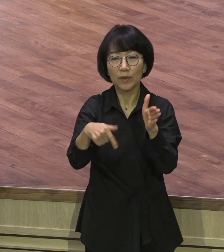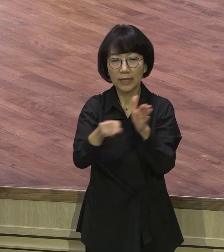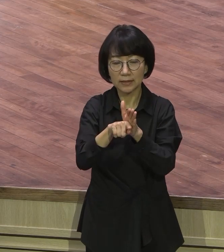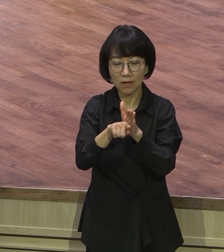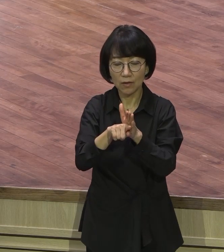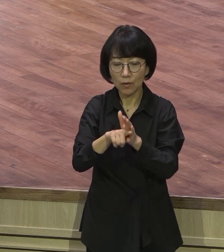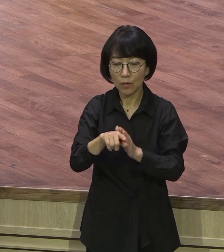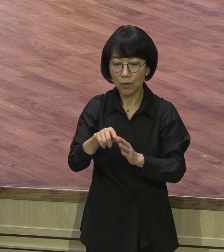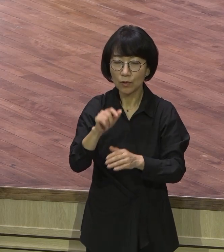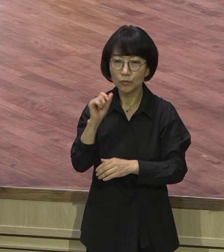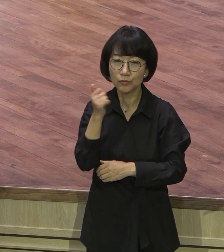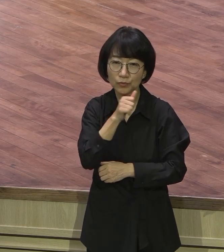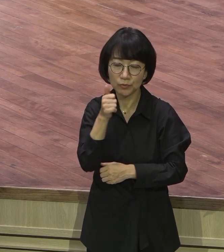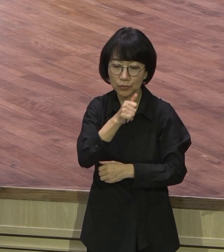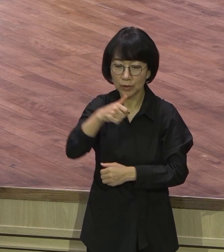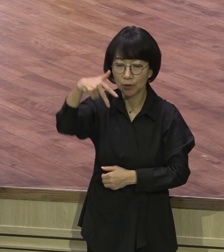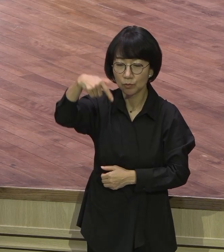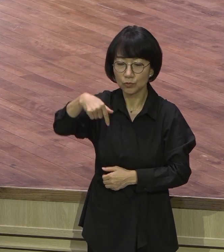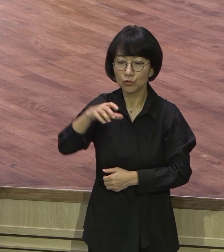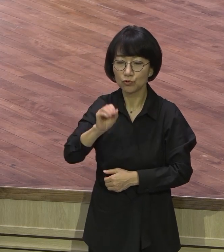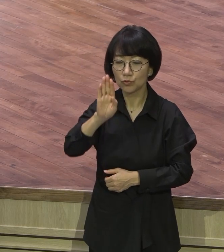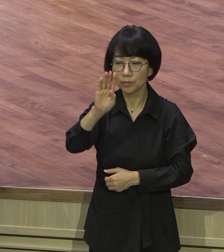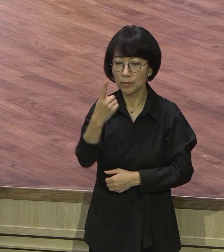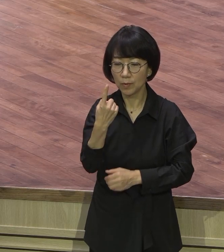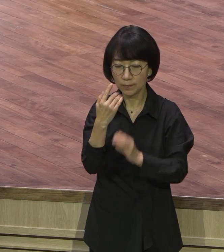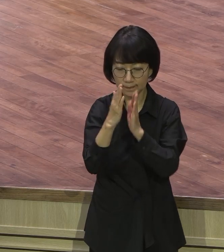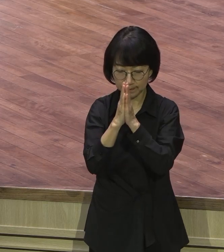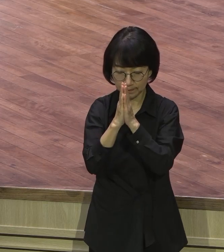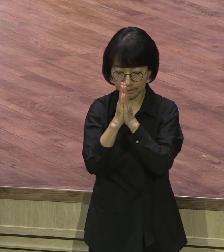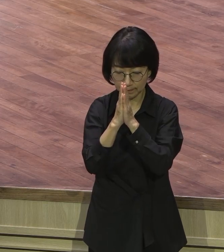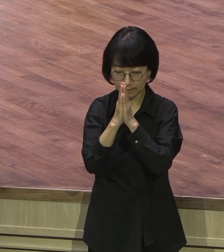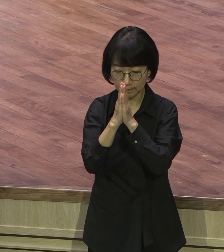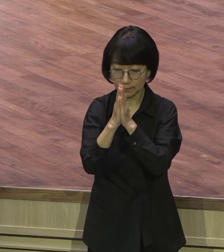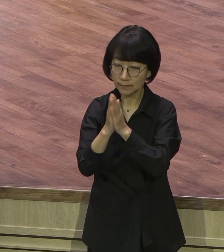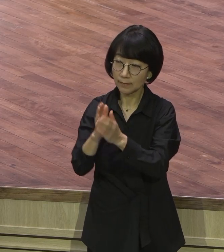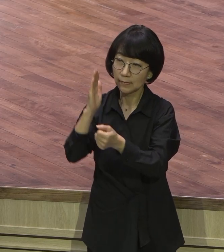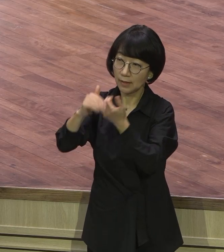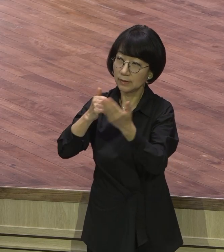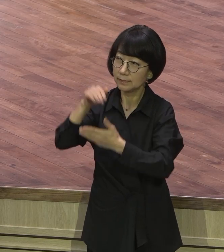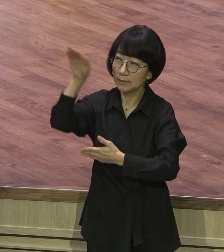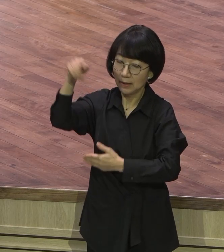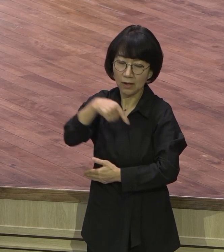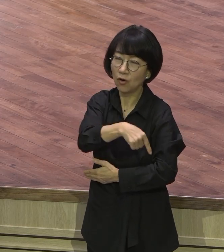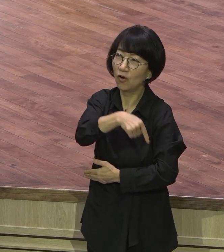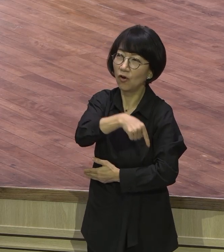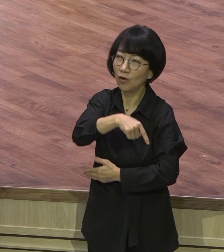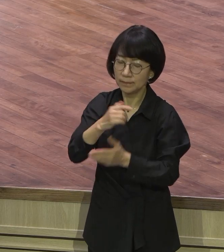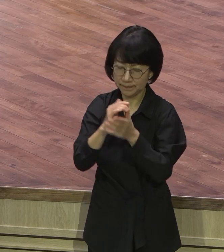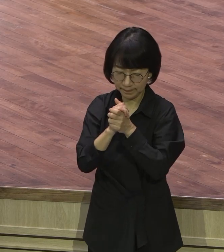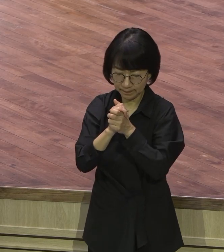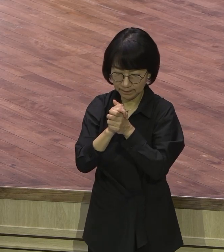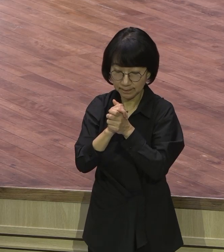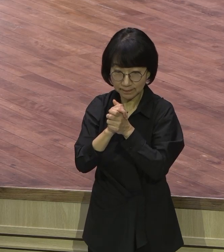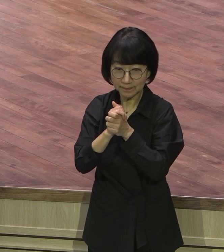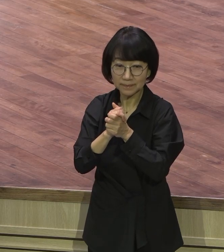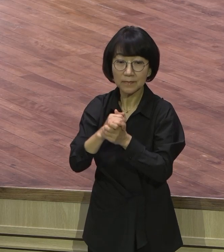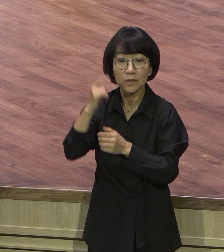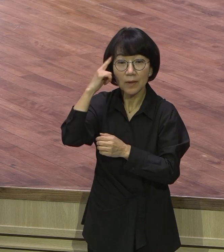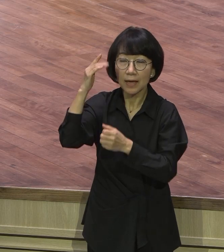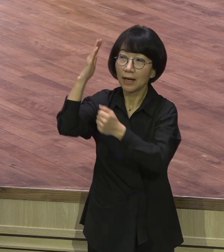더 긴장해서 더 강력하게 중복 기도해서 여러분들이 하나님 주신 직분에 대해서